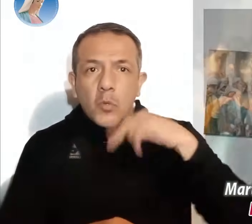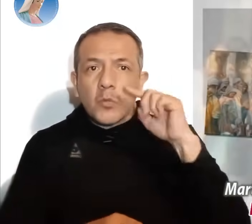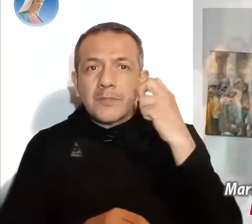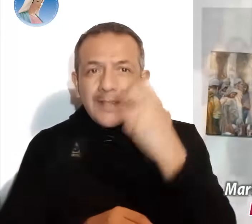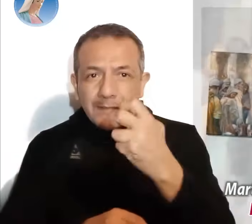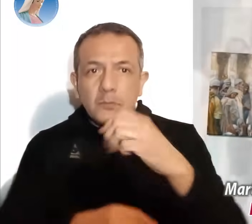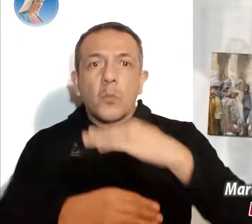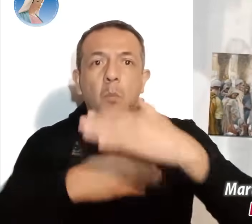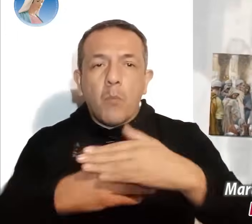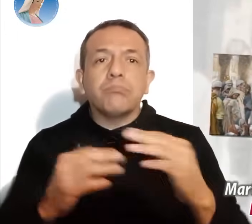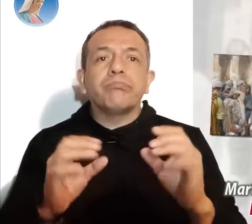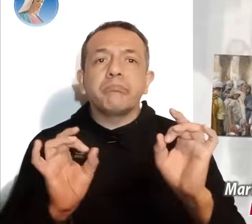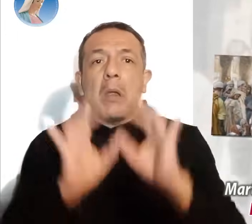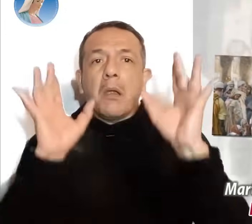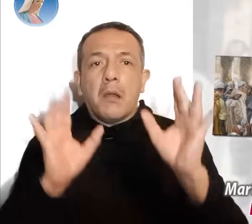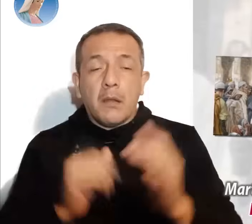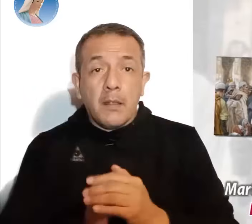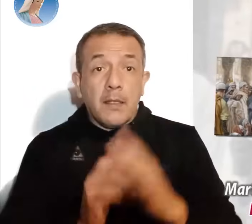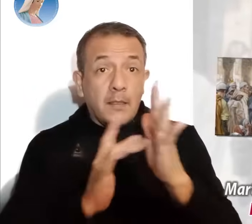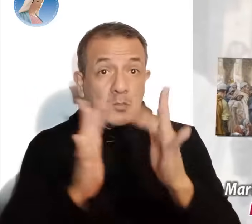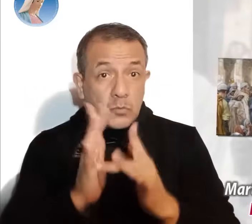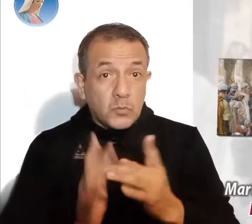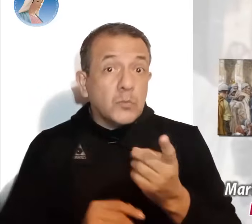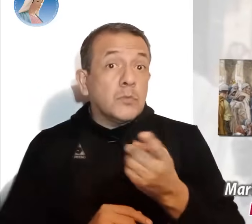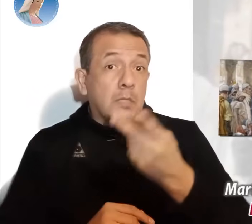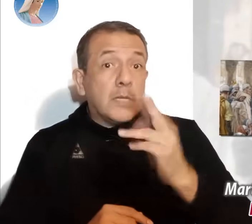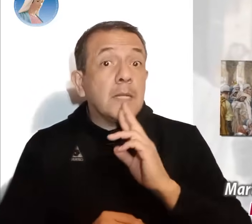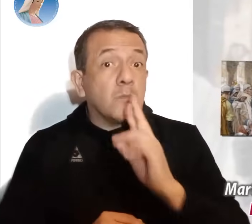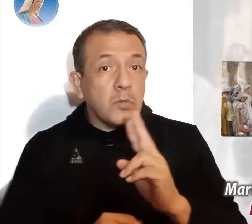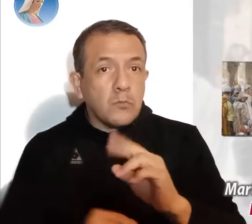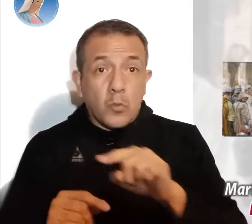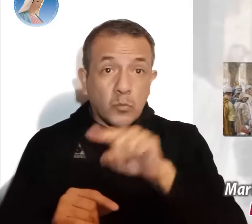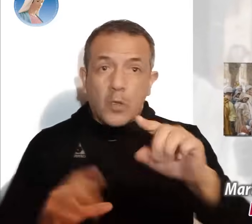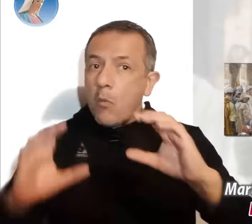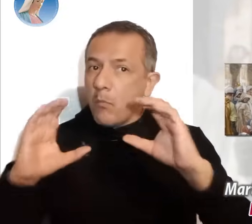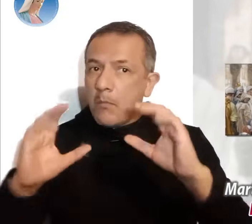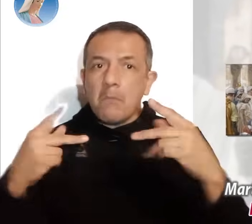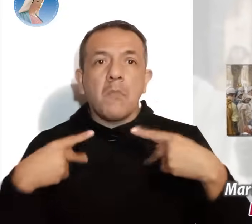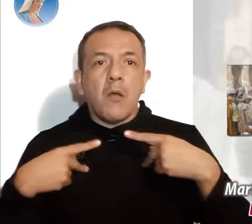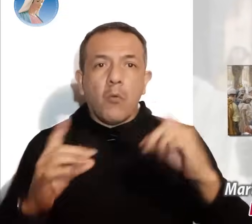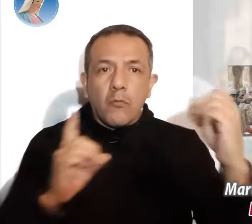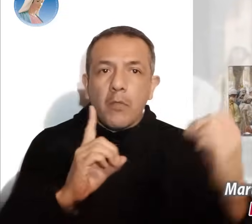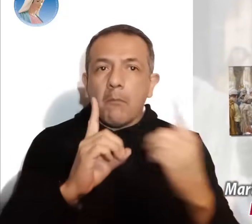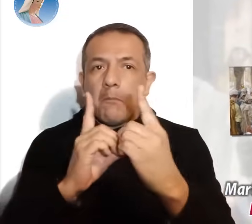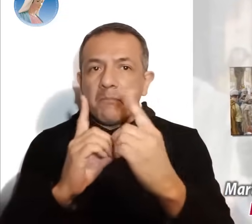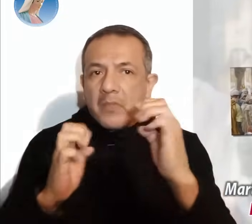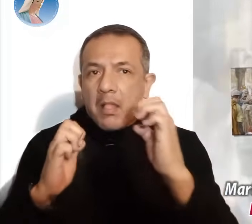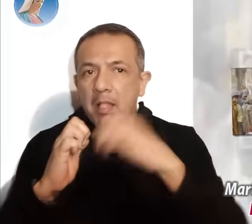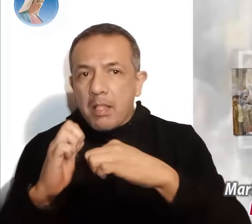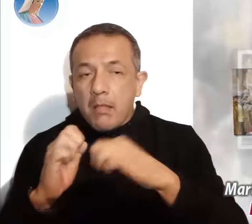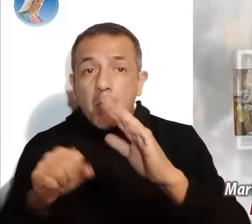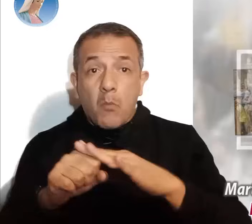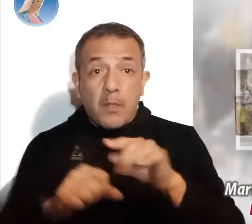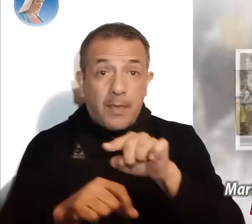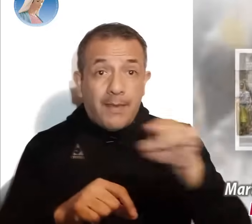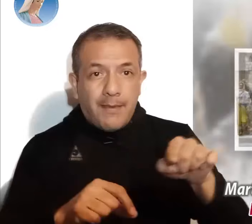de suceder? Él le respondió: cuídense de que nadie los engañe, porque muchos vendrán usurpando